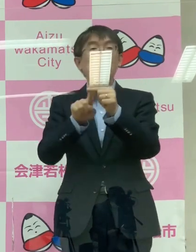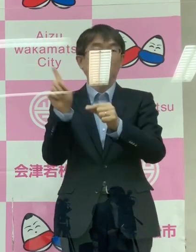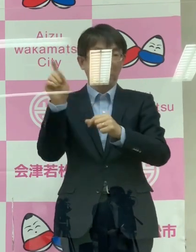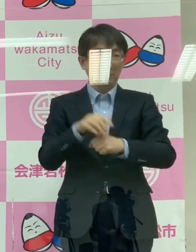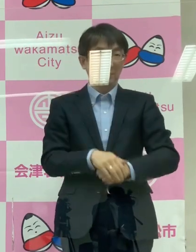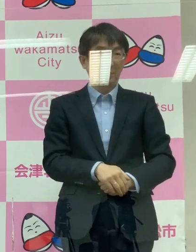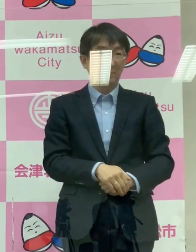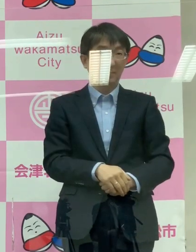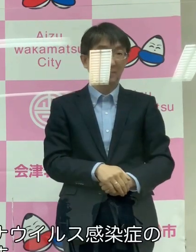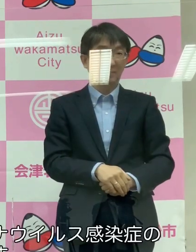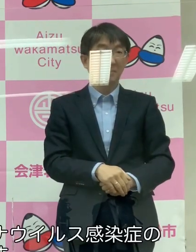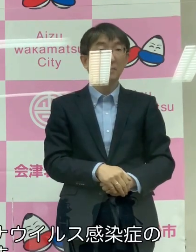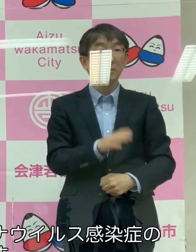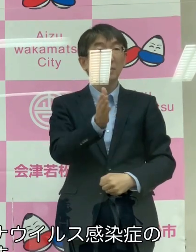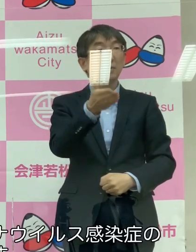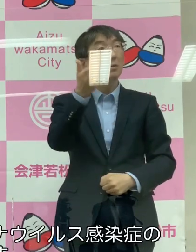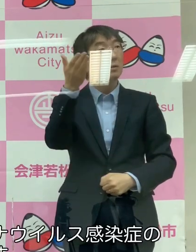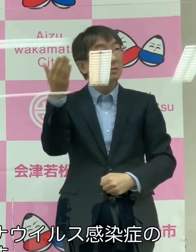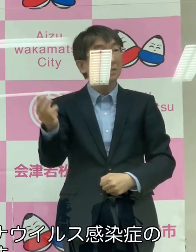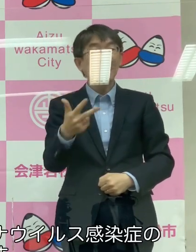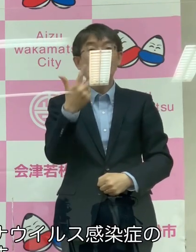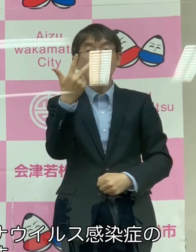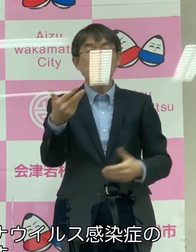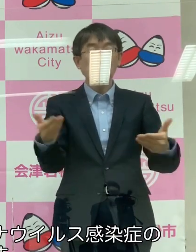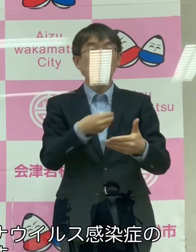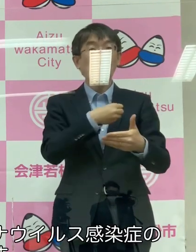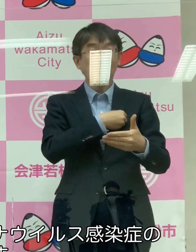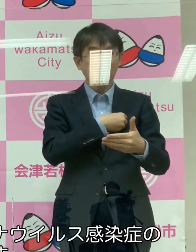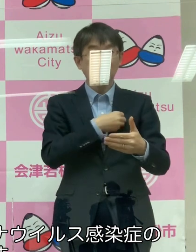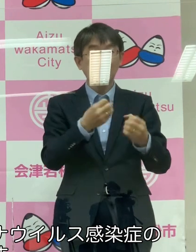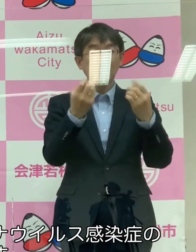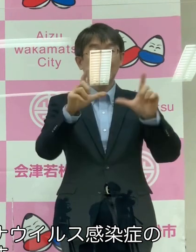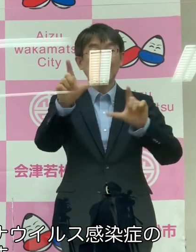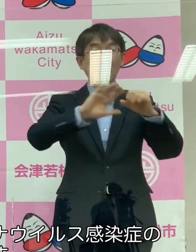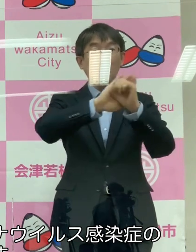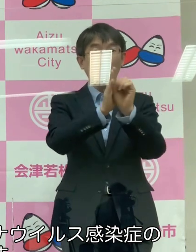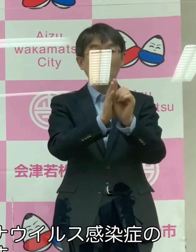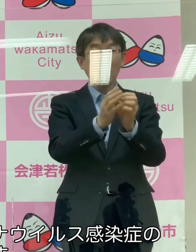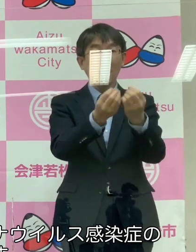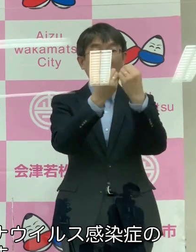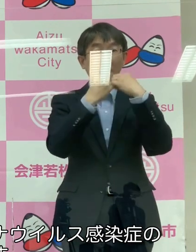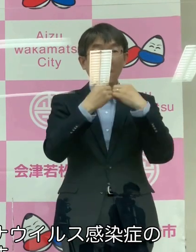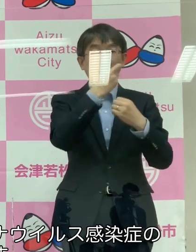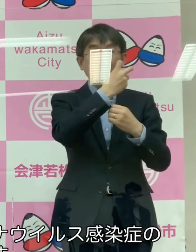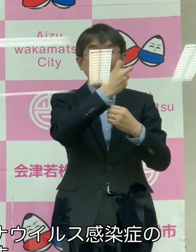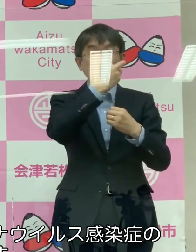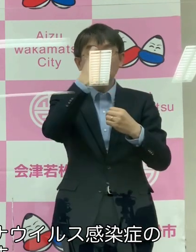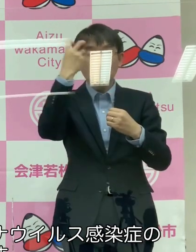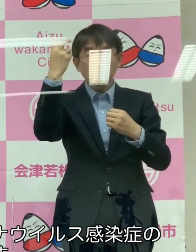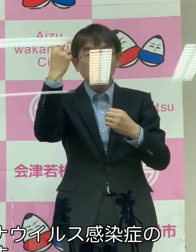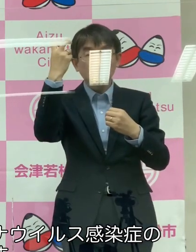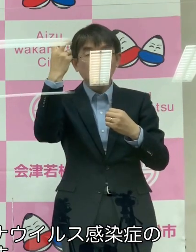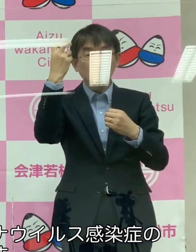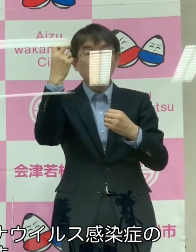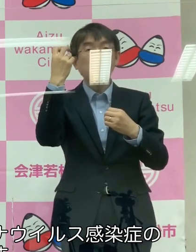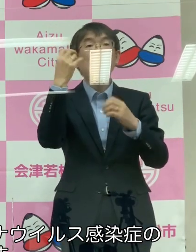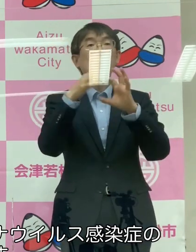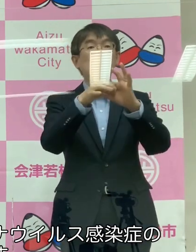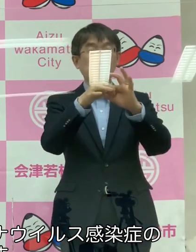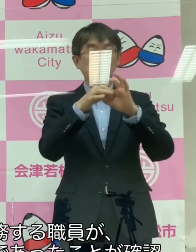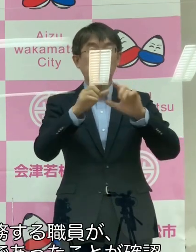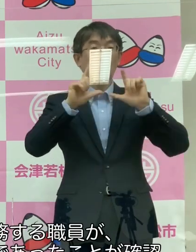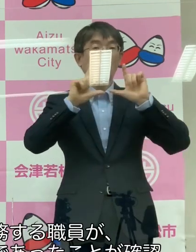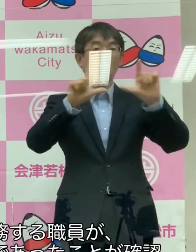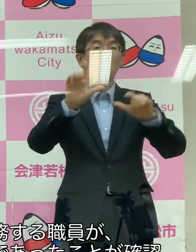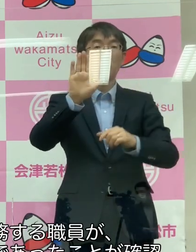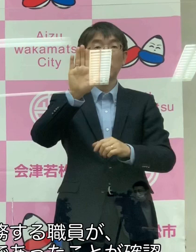ります。次に、市職員の新型コロナウイルス感染症の感染についてご報告をいた